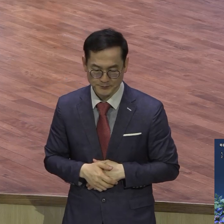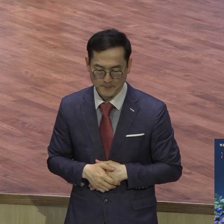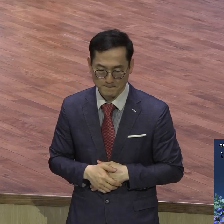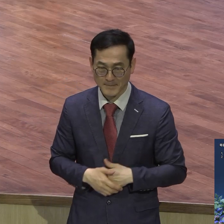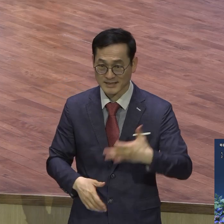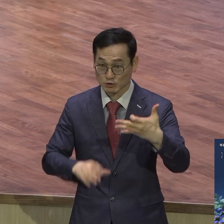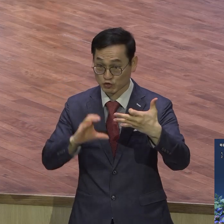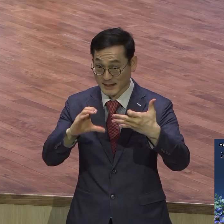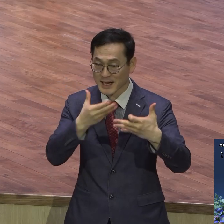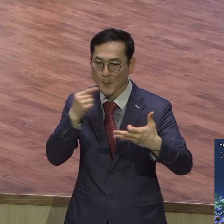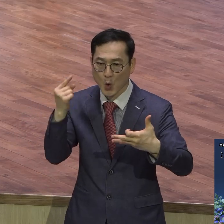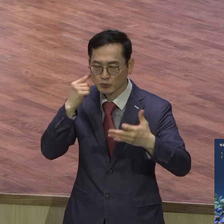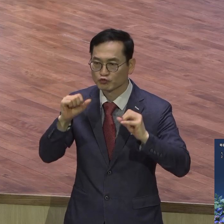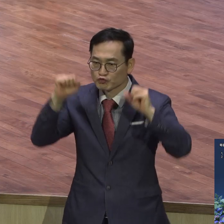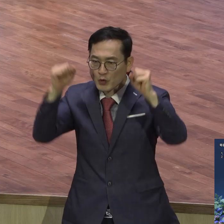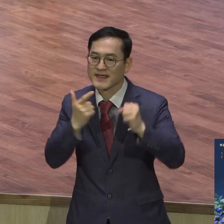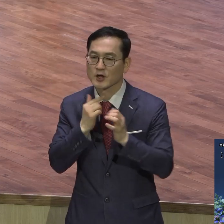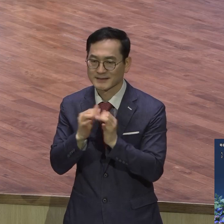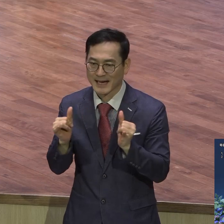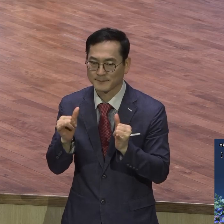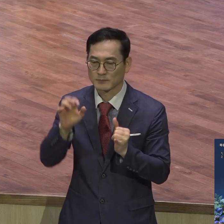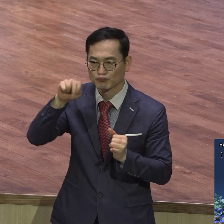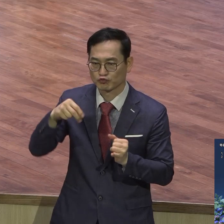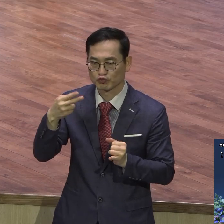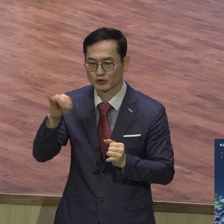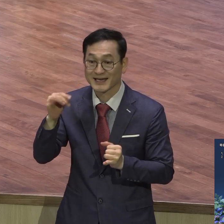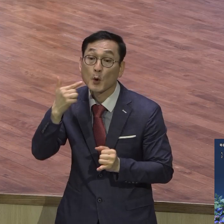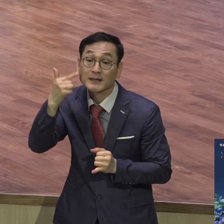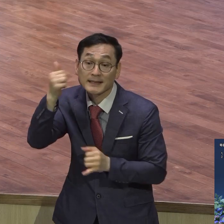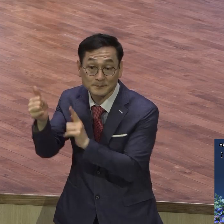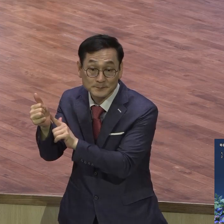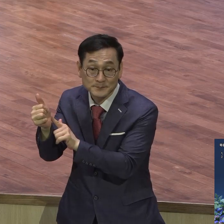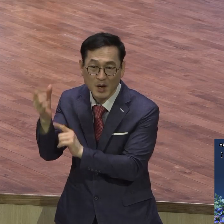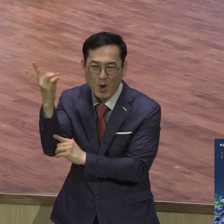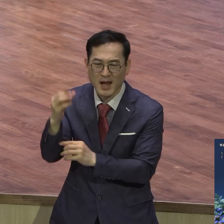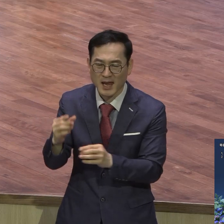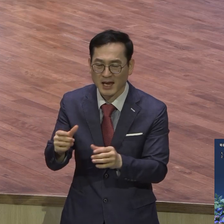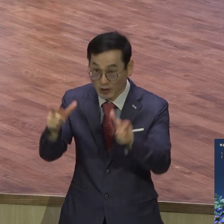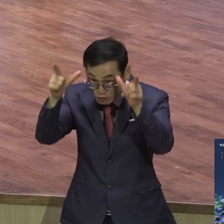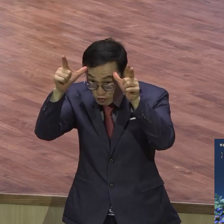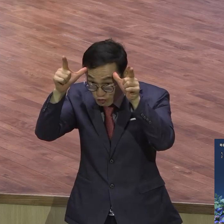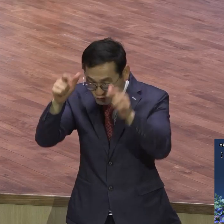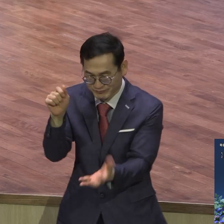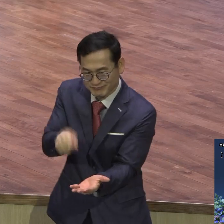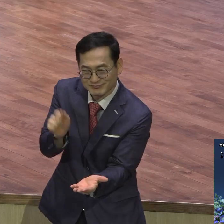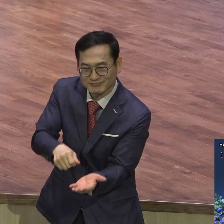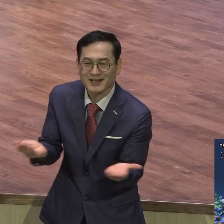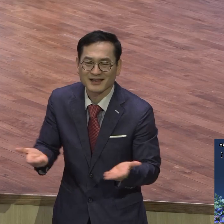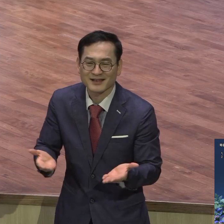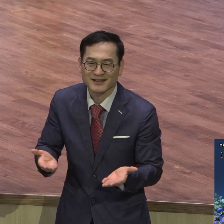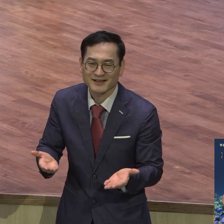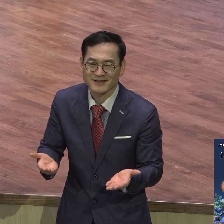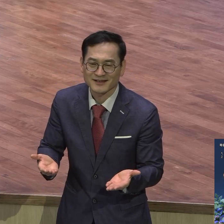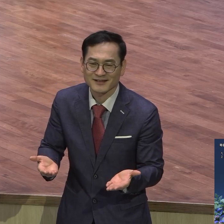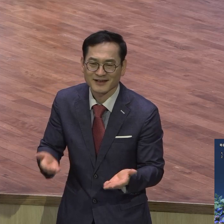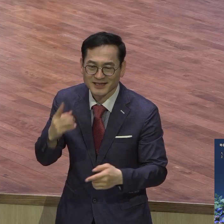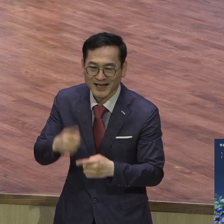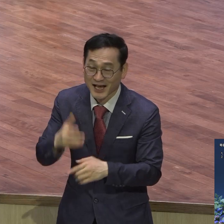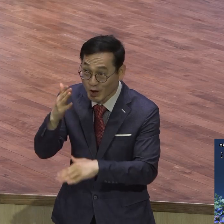19세기 보금운동에 큰 획을 꼈던 디엘 무디엠 목사님 이분은 원래 구두수승공이었습니다. 구두수승공이 있다가